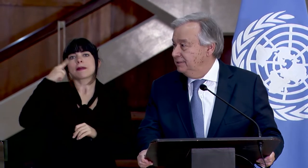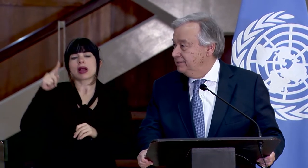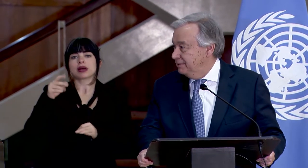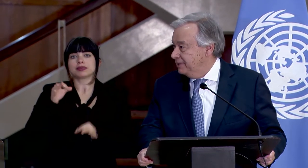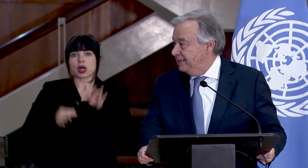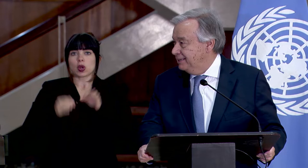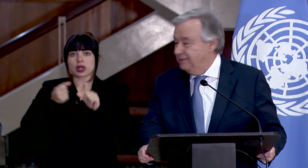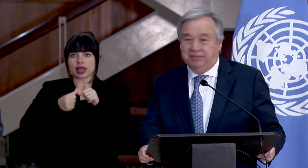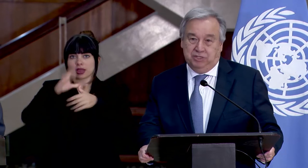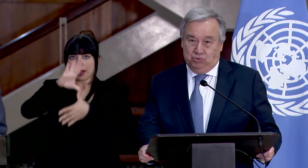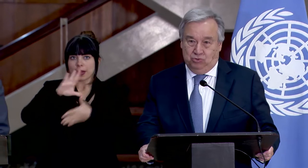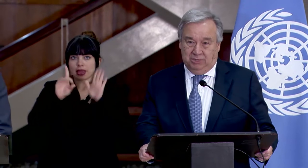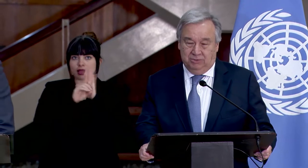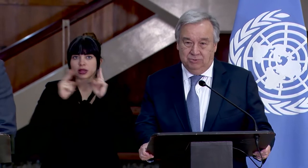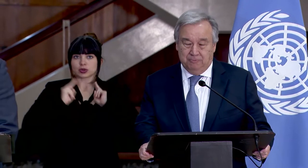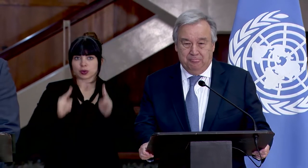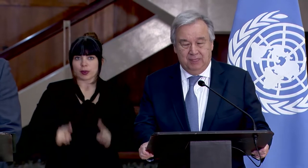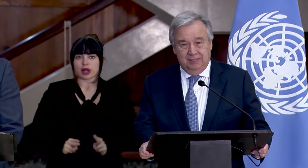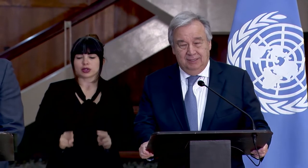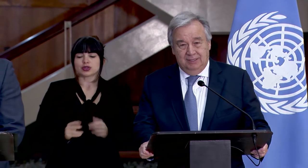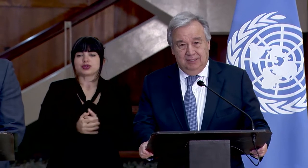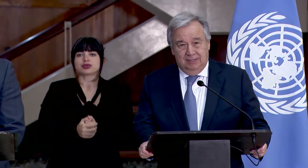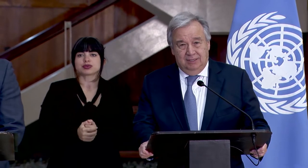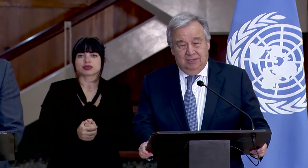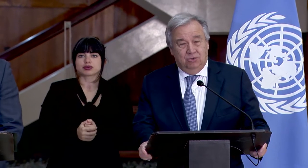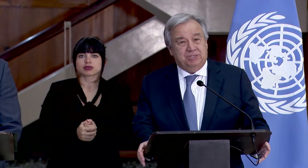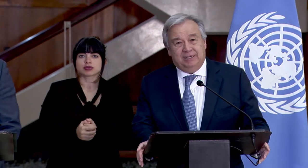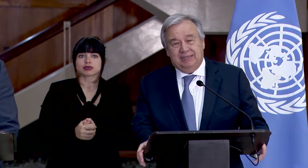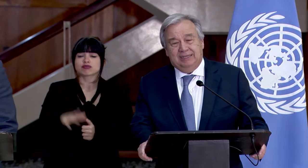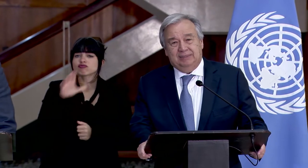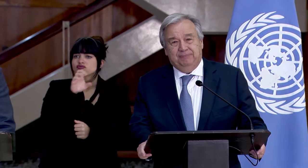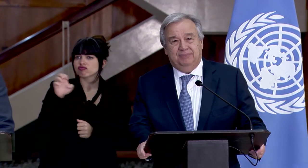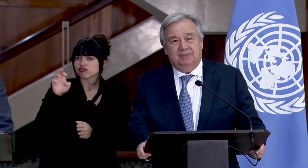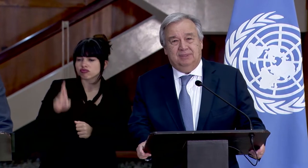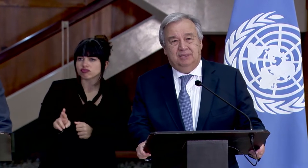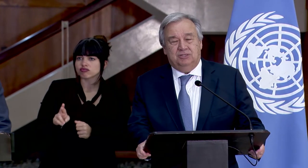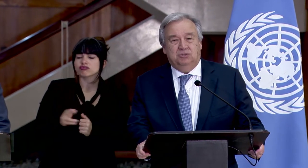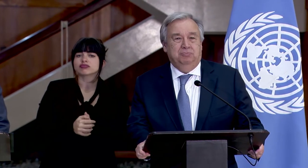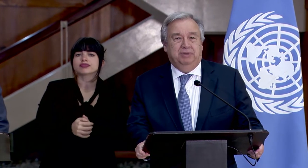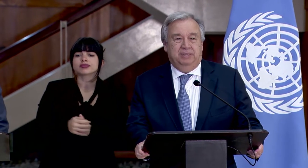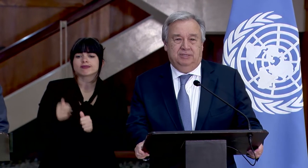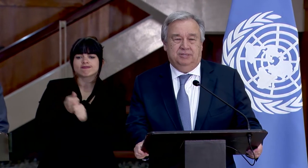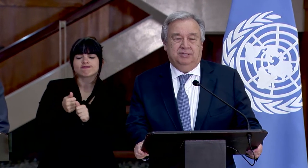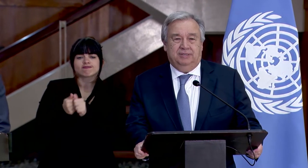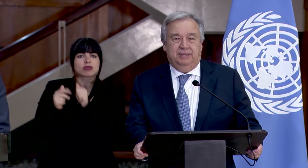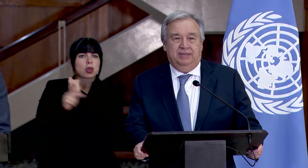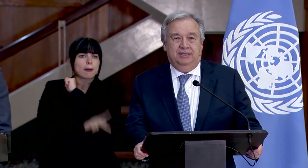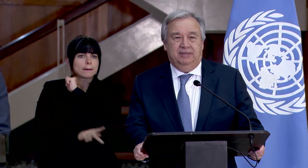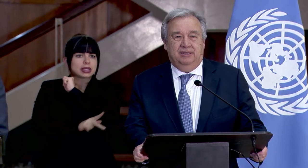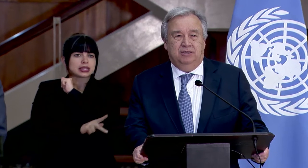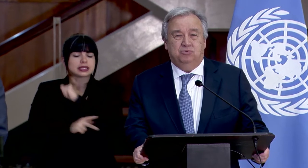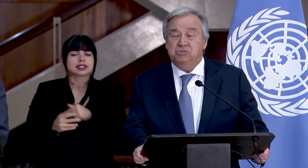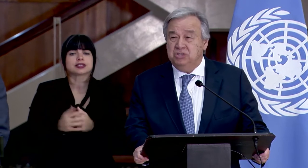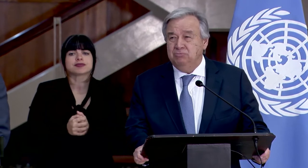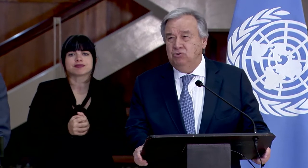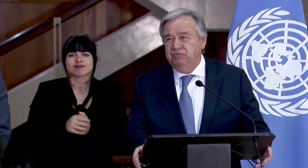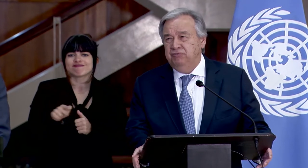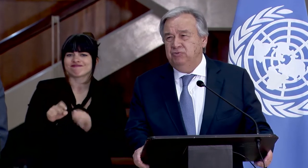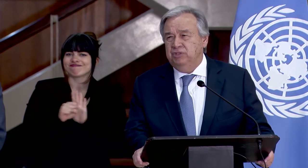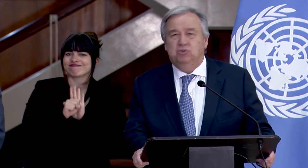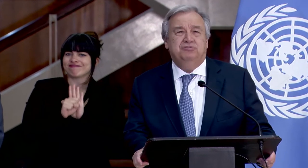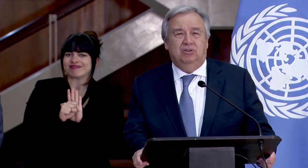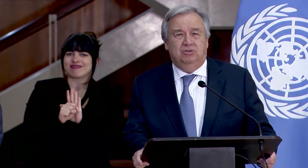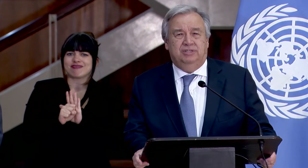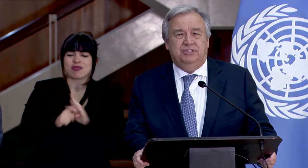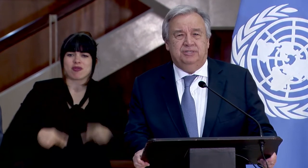Corte Interamericana de Derechos Humanos. Costa Rica es un país que es un símbolo